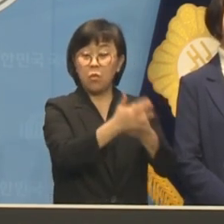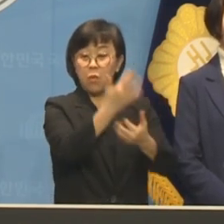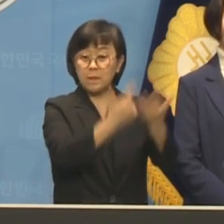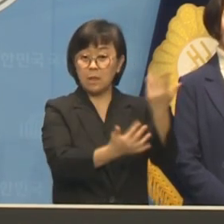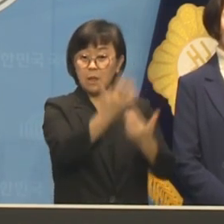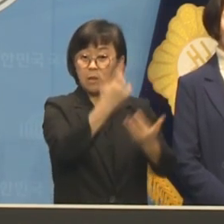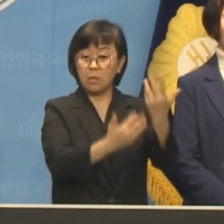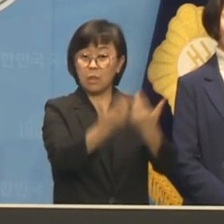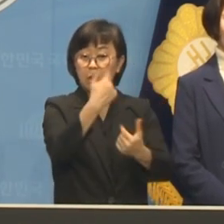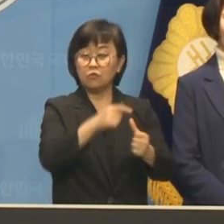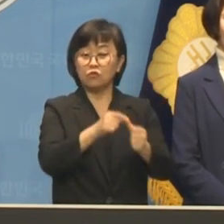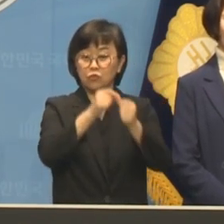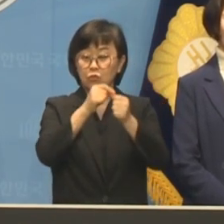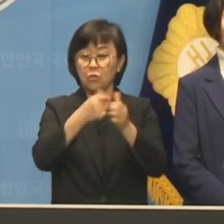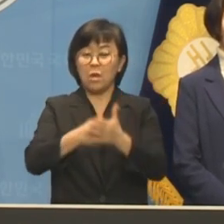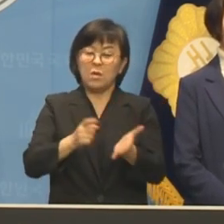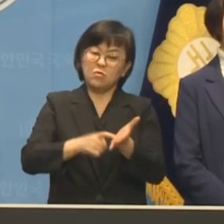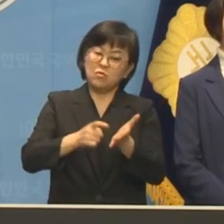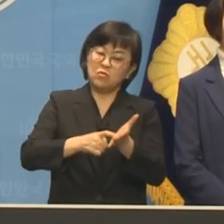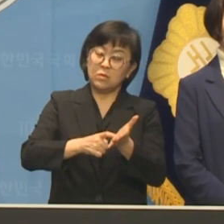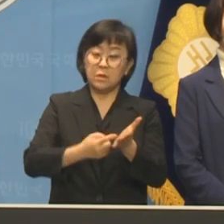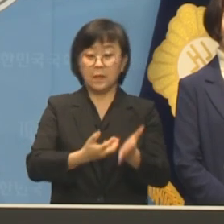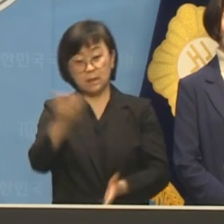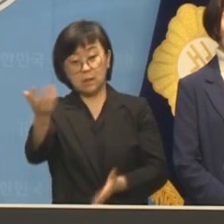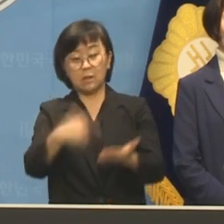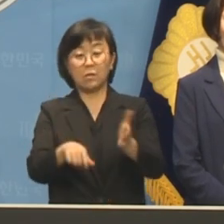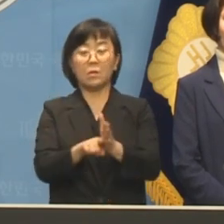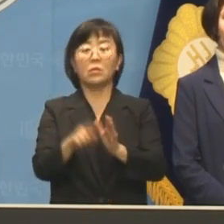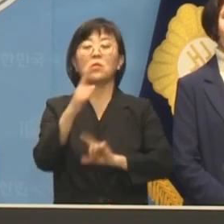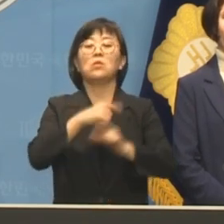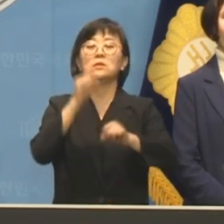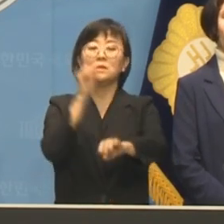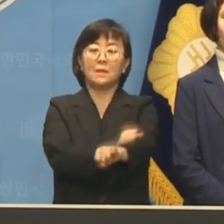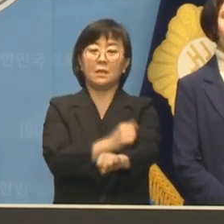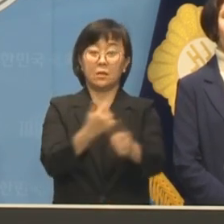화재, 구조, 구급을 안전하게 더 잘할 수